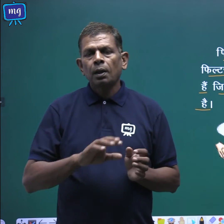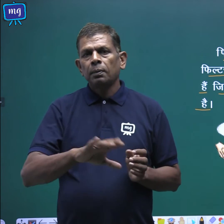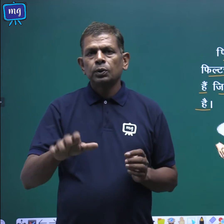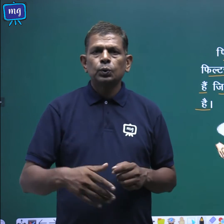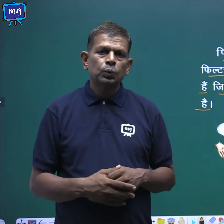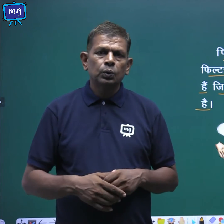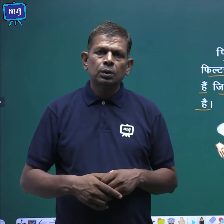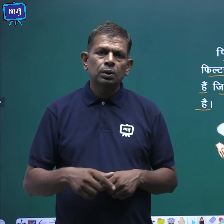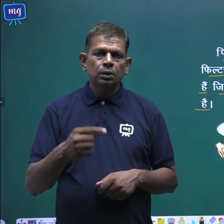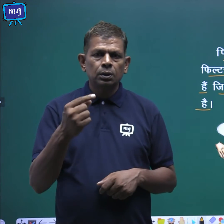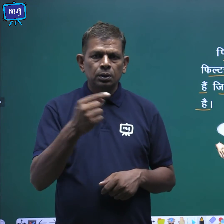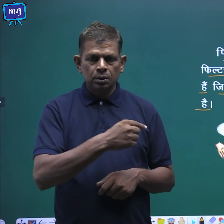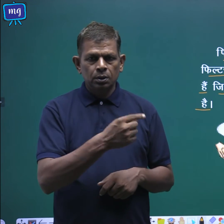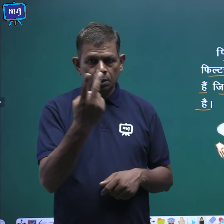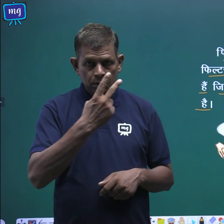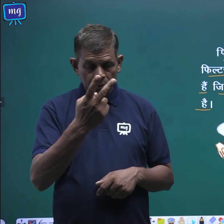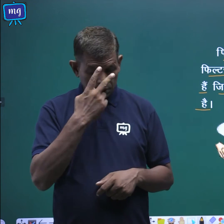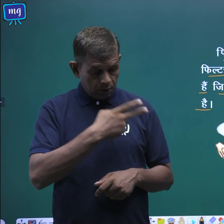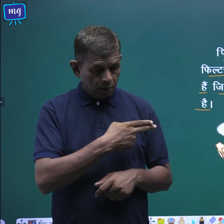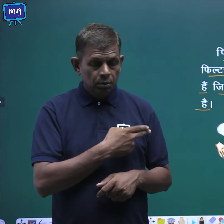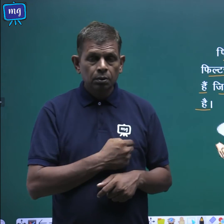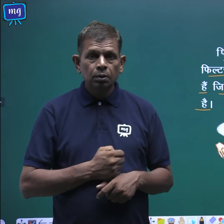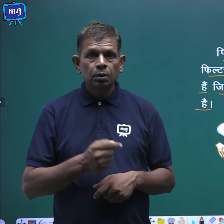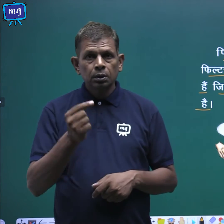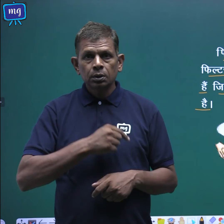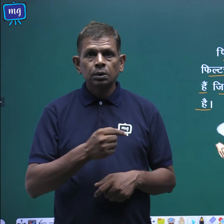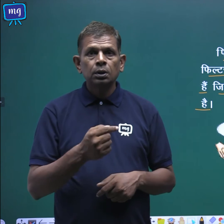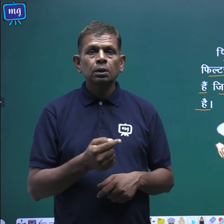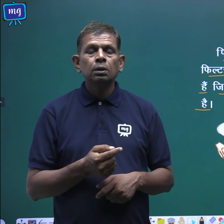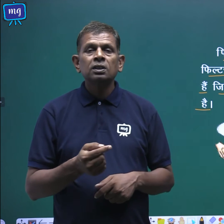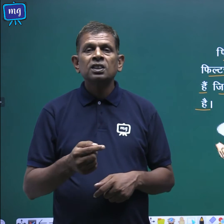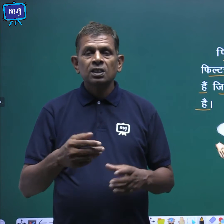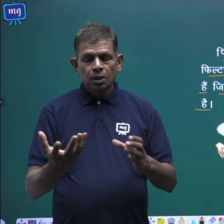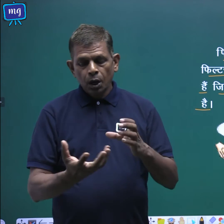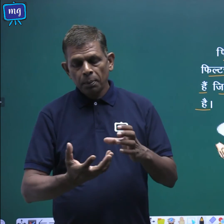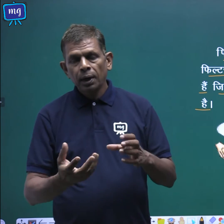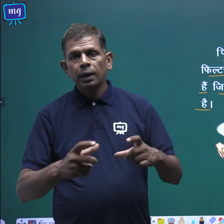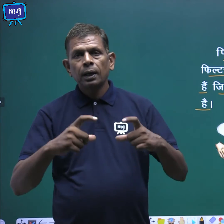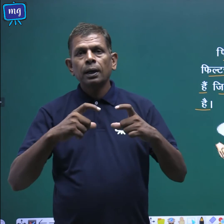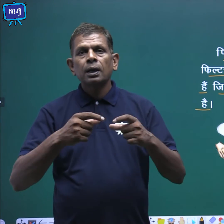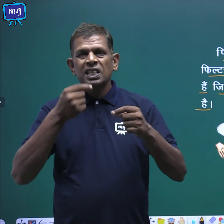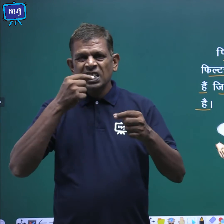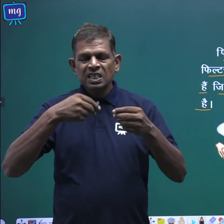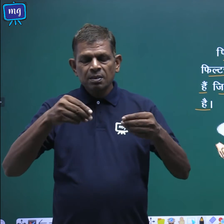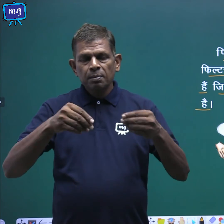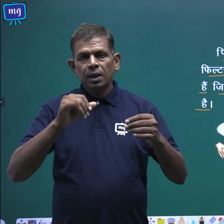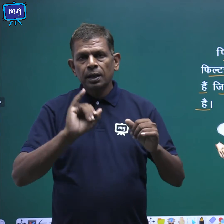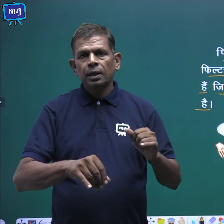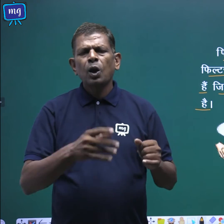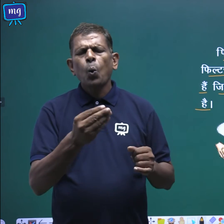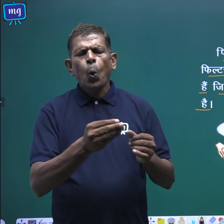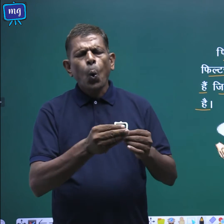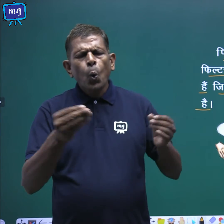बच्चों, आप ये चित्र में देख रहे हो, ये फिल्टर पेपर है। इसमें बहुत छोटे